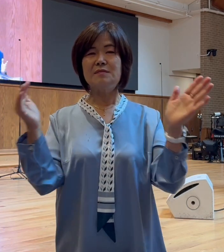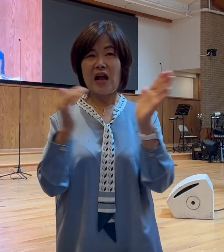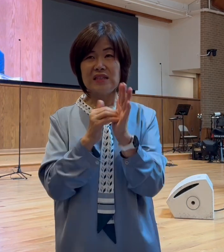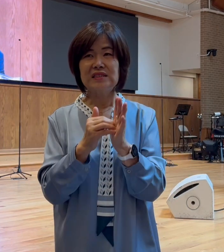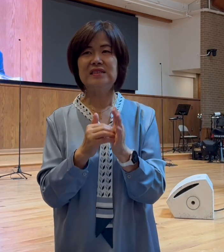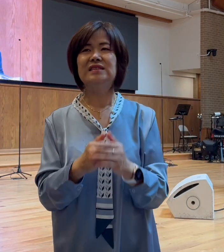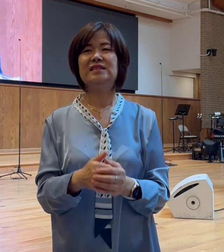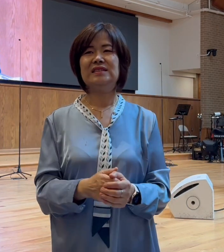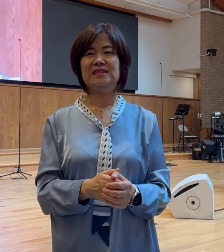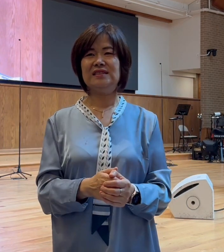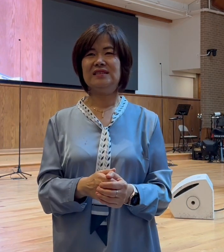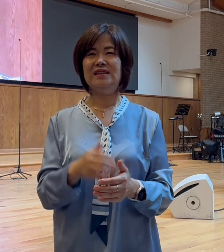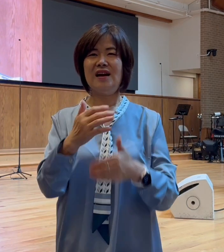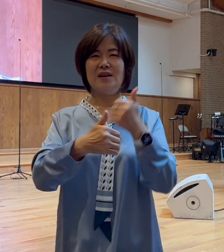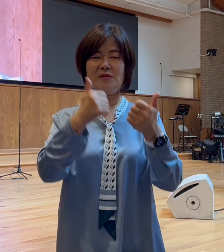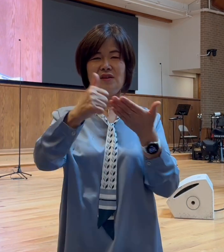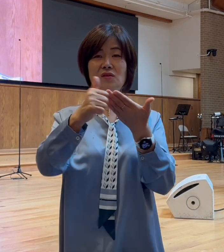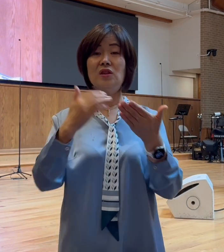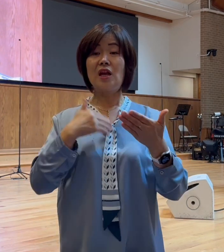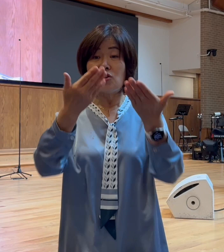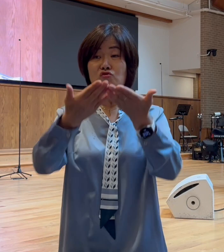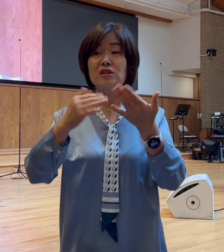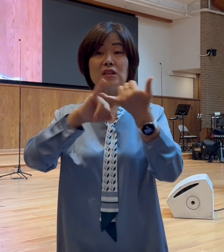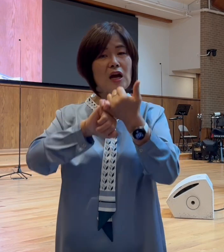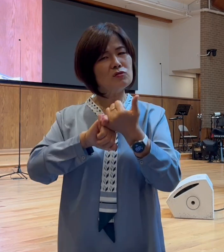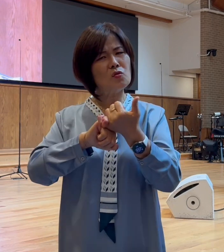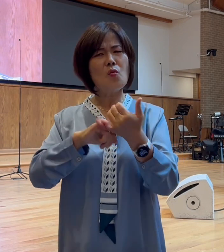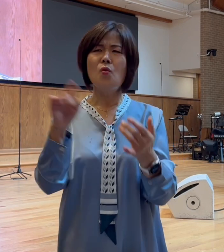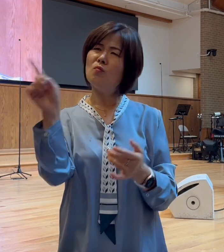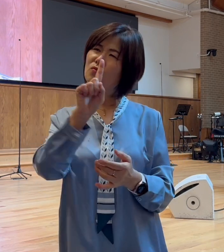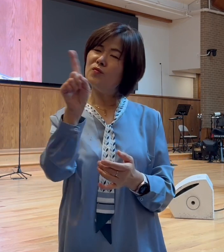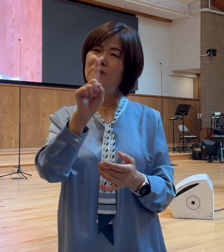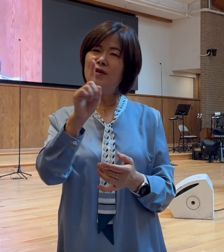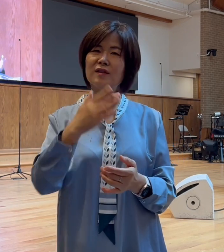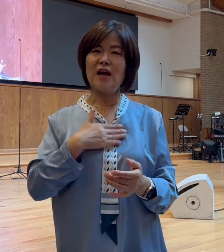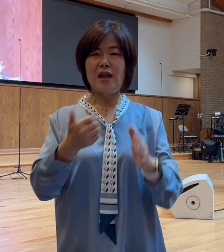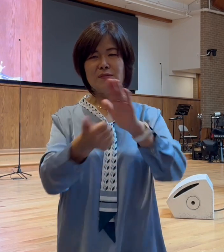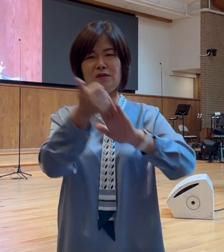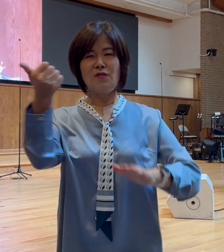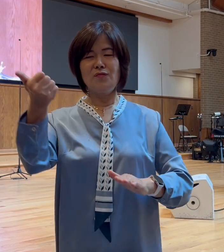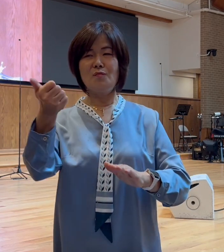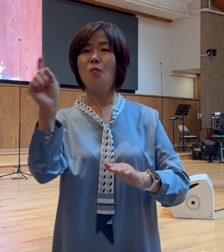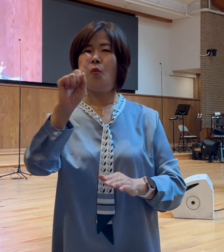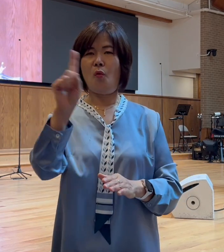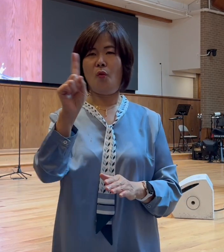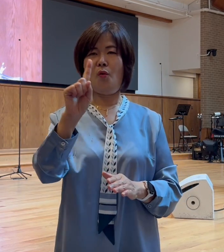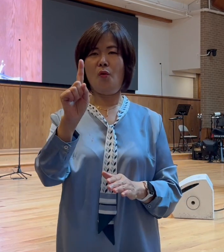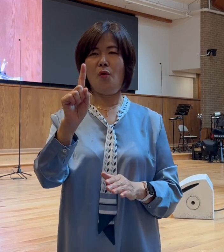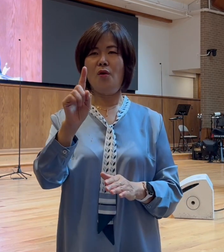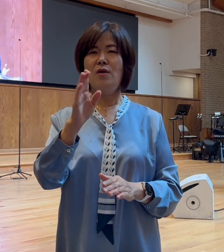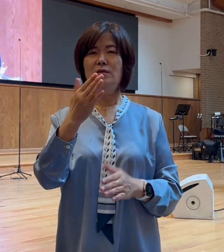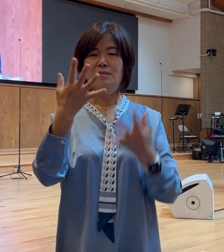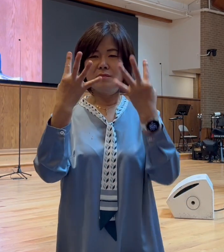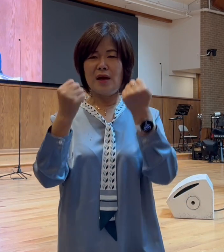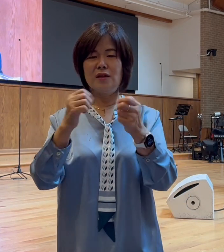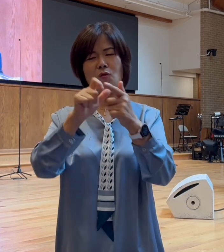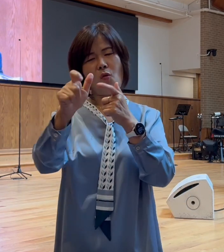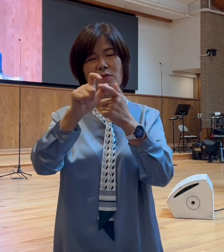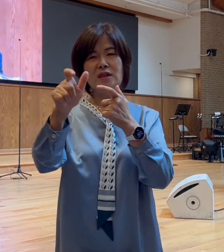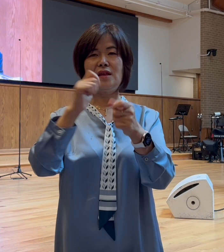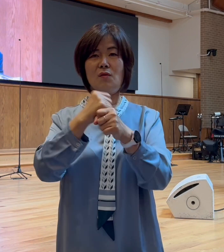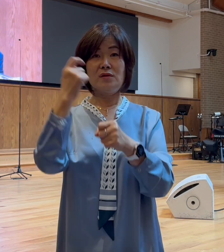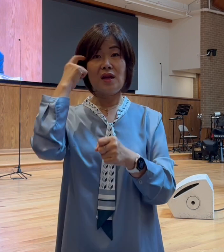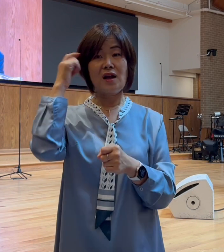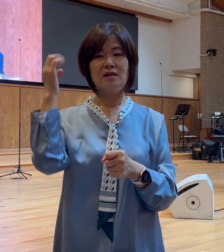지금까지 하나님께서 내게 주신 약속이 과연 무엇이고 나의 비전과 꿈은 무엇인가 굉장히 많이 고민도 하고